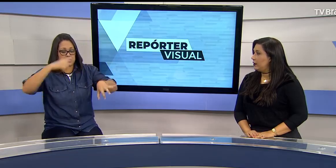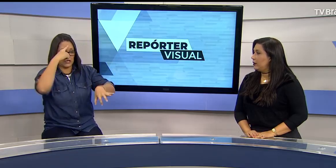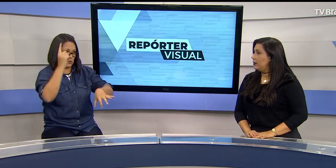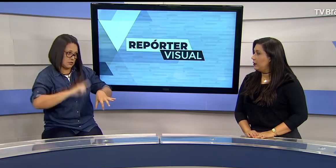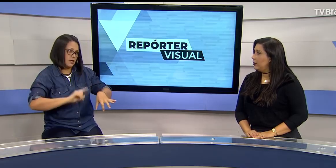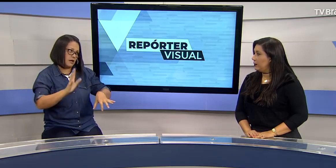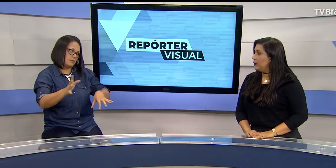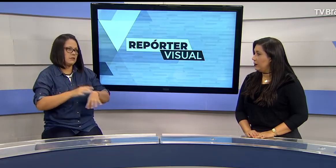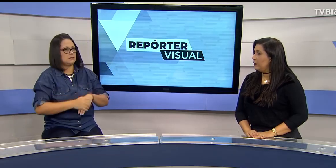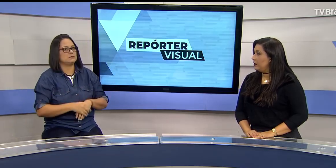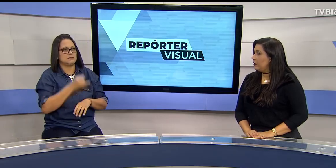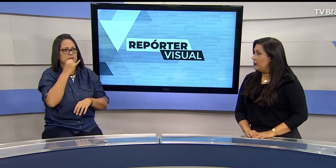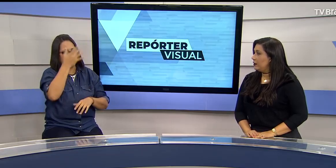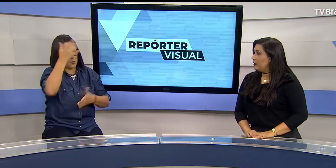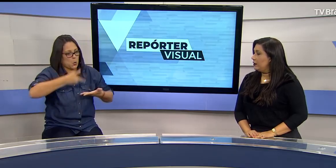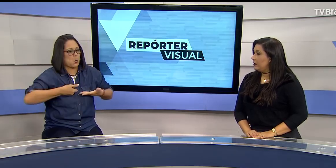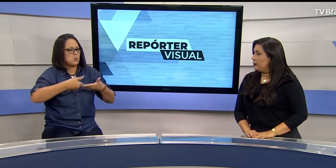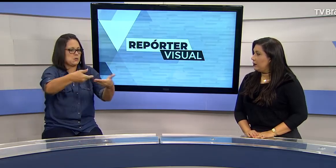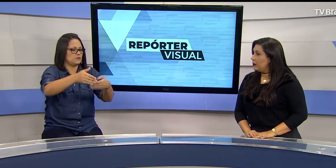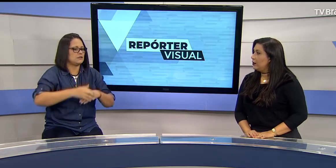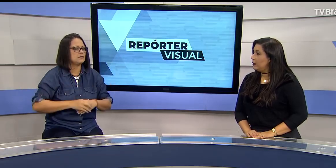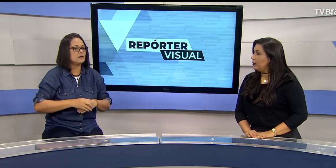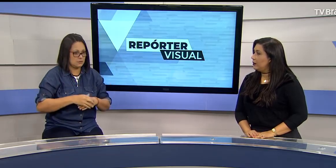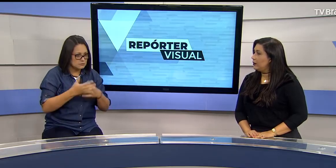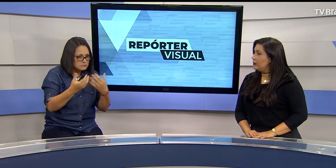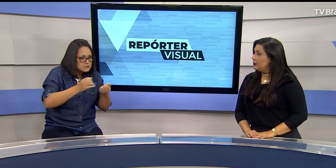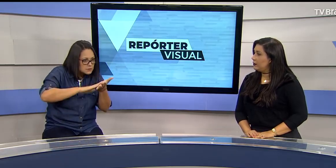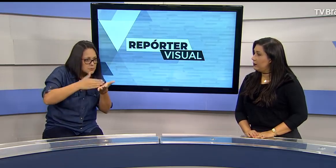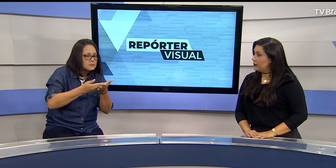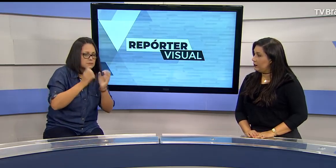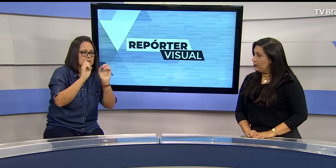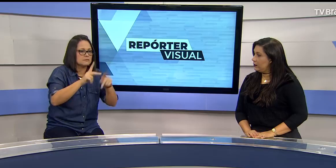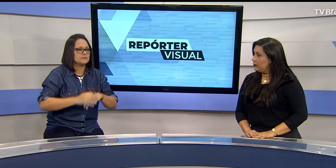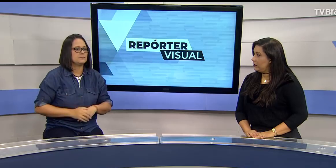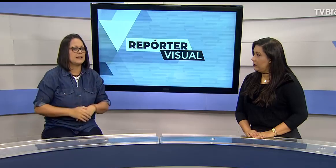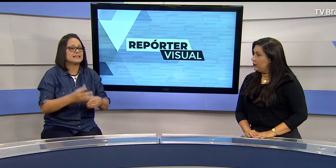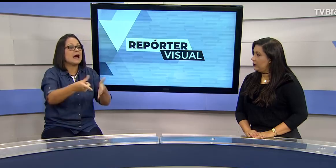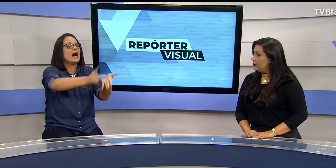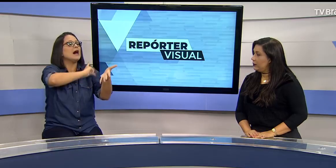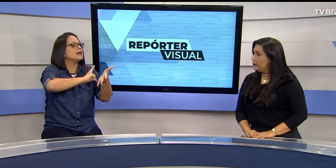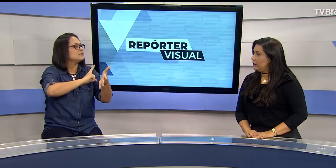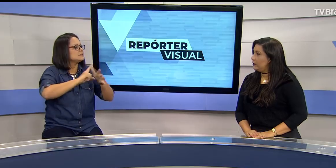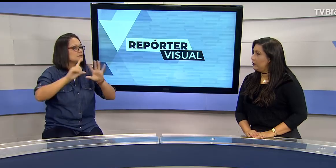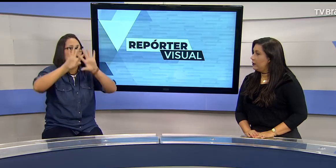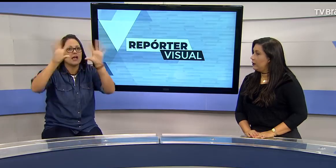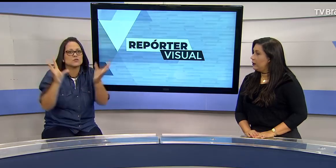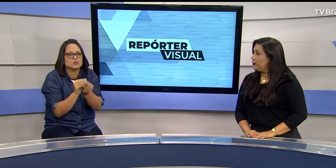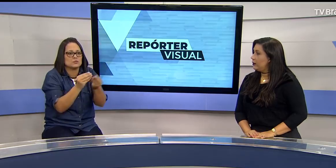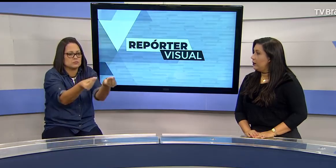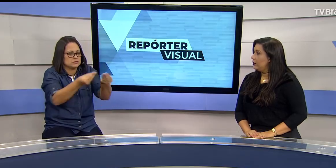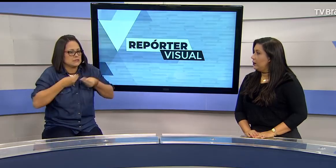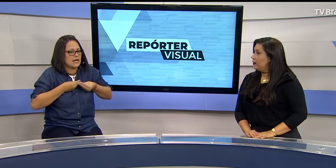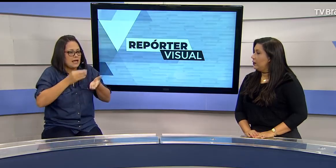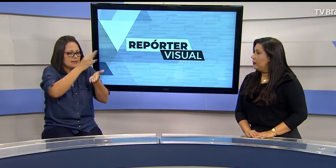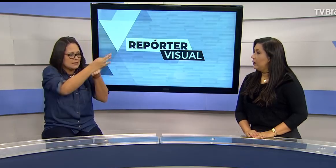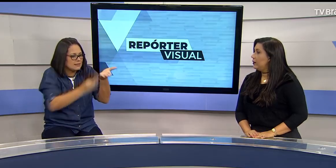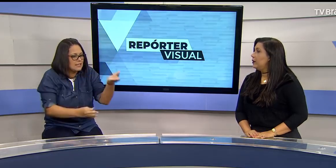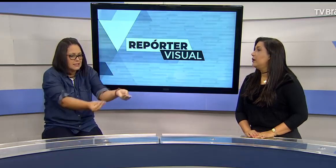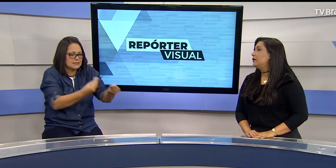Ainda é um grande desafio fazer os contratantes de eventos entenderem que precisamos de pelo menos um resumo do que